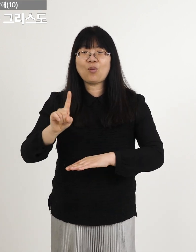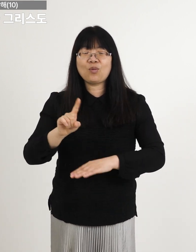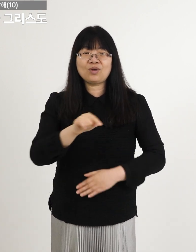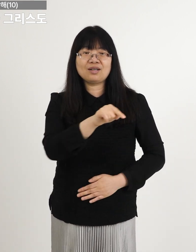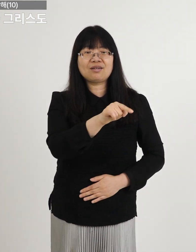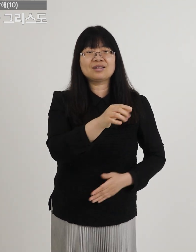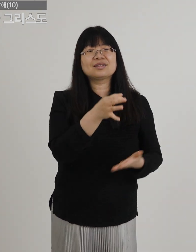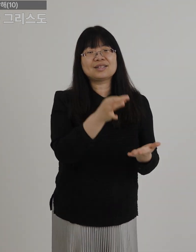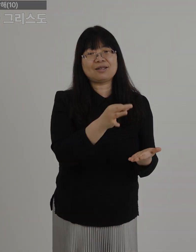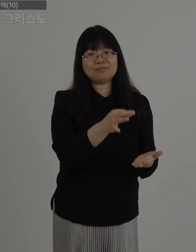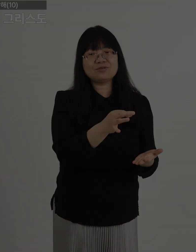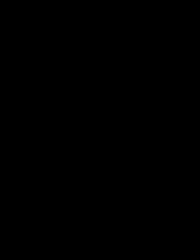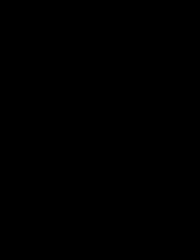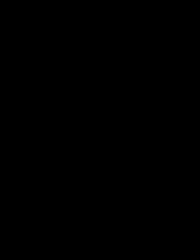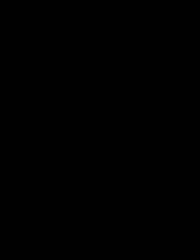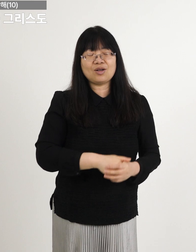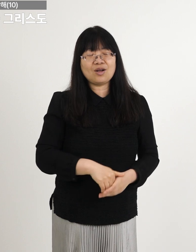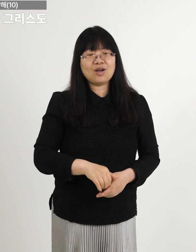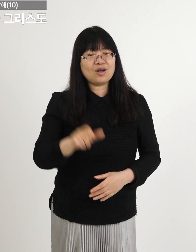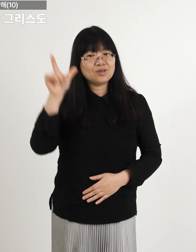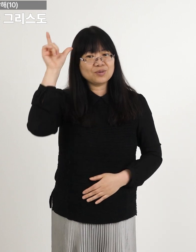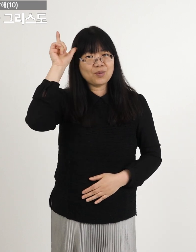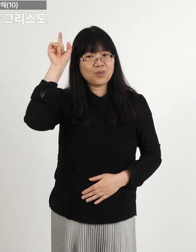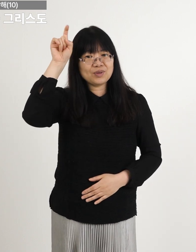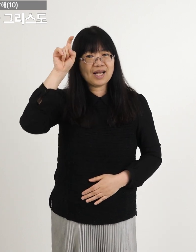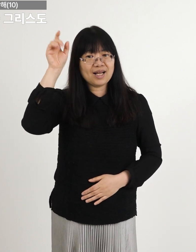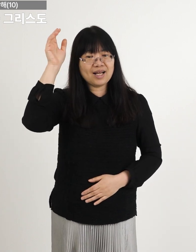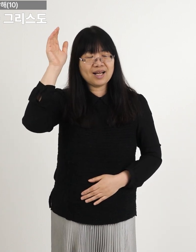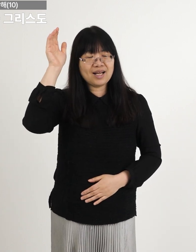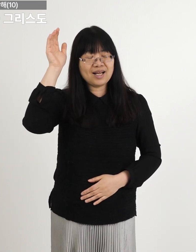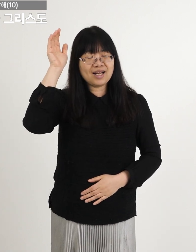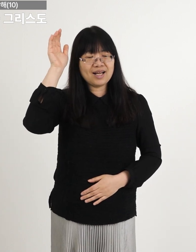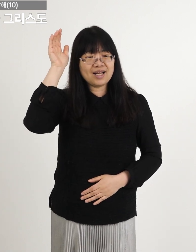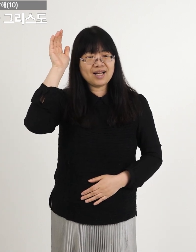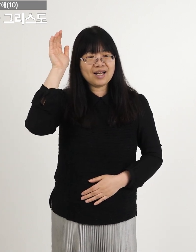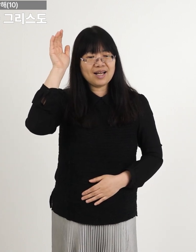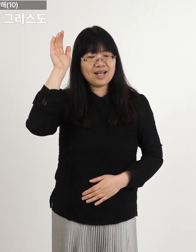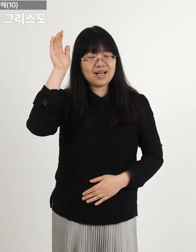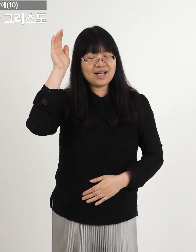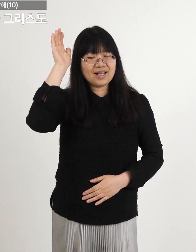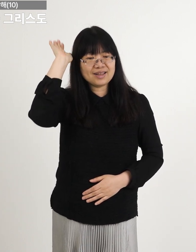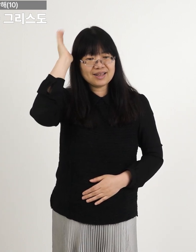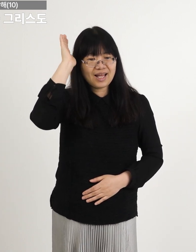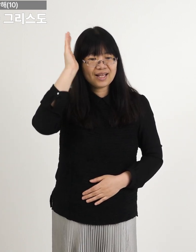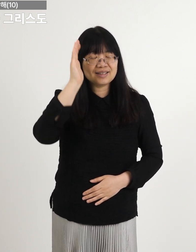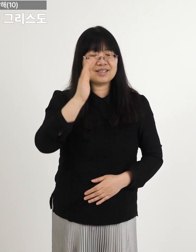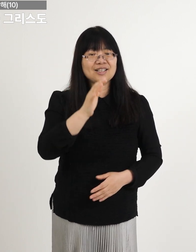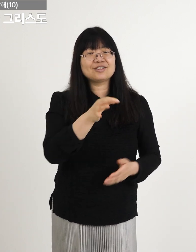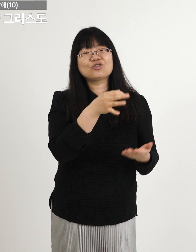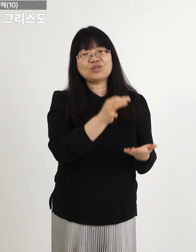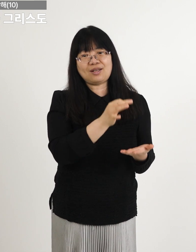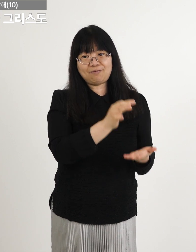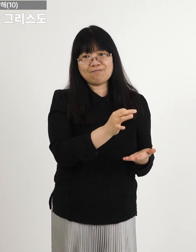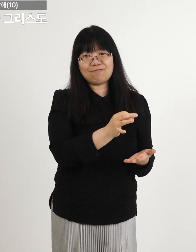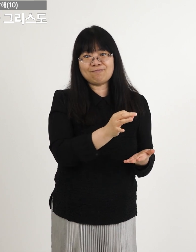재물이에요. 소나 양 떼는 재물이에요. 고대 시대, 지금도 그렇지만.